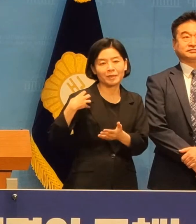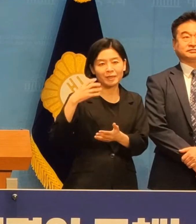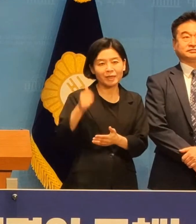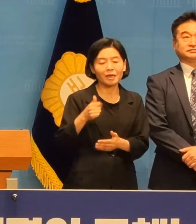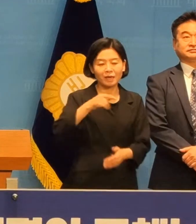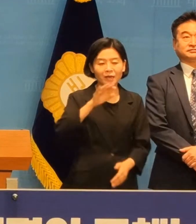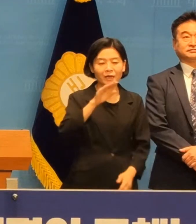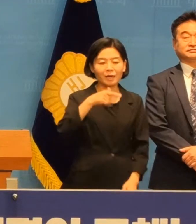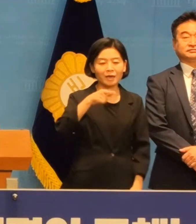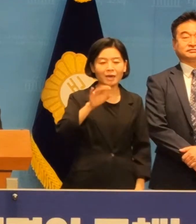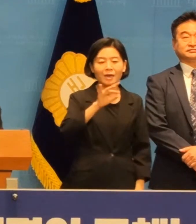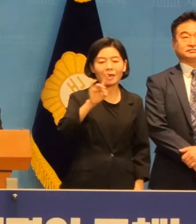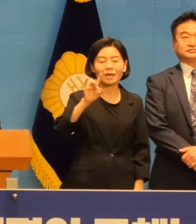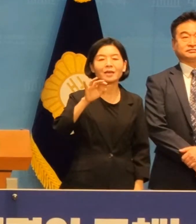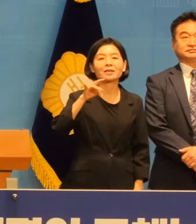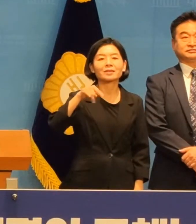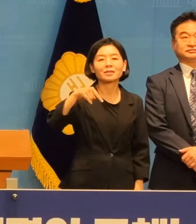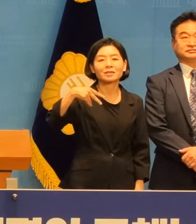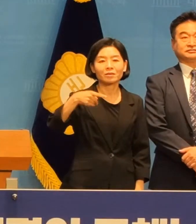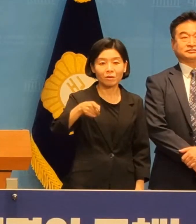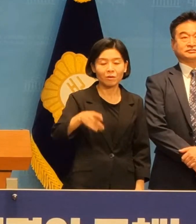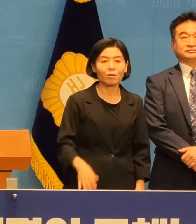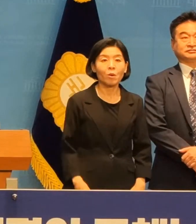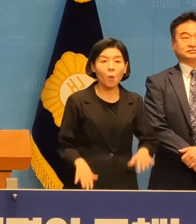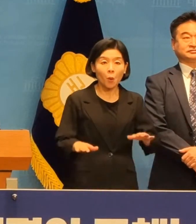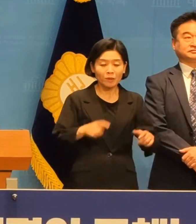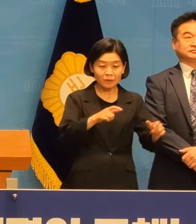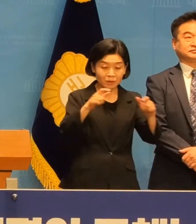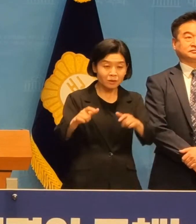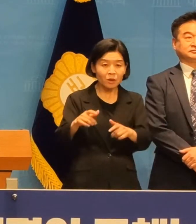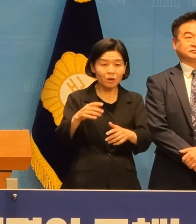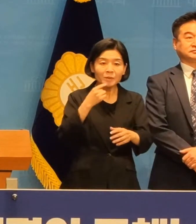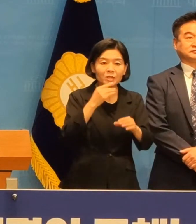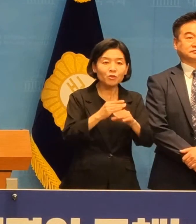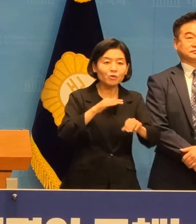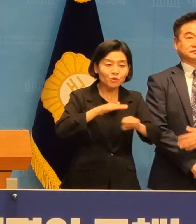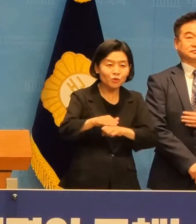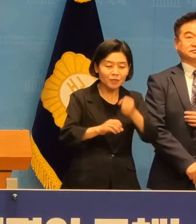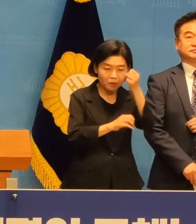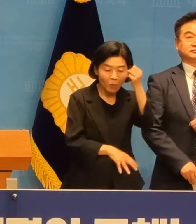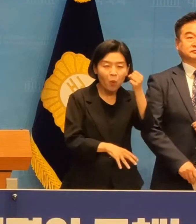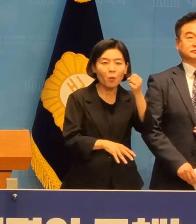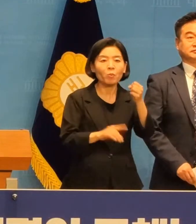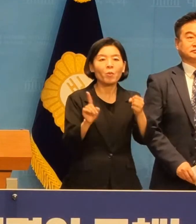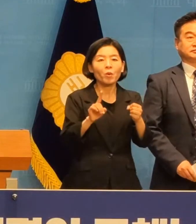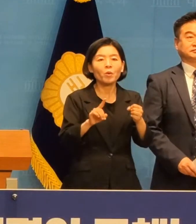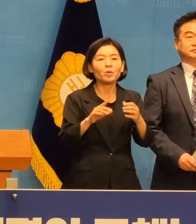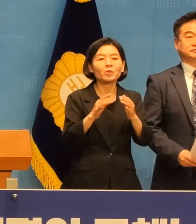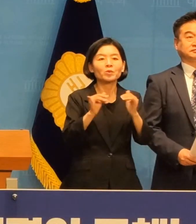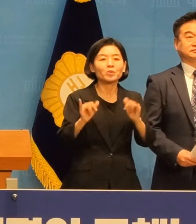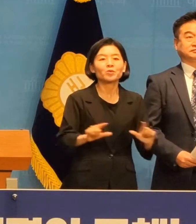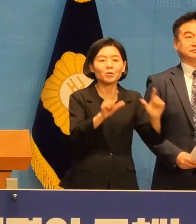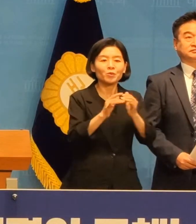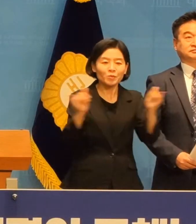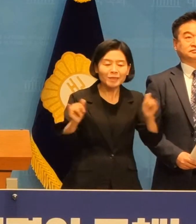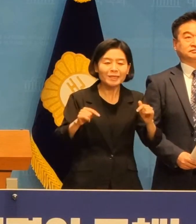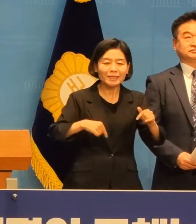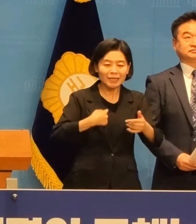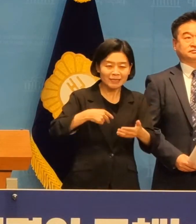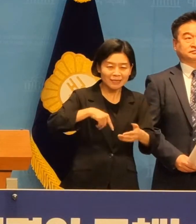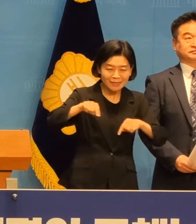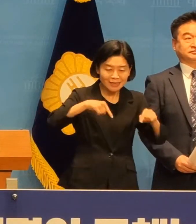자리는 풀뿌리 민주주의의 근간이 되는 주민자치 기본법 제정안 발의 취지를